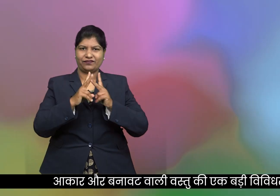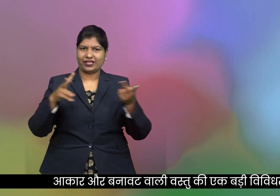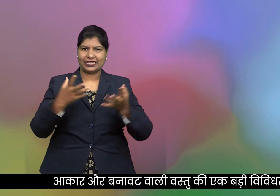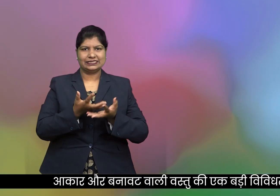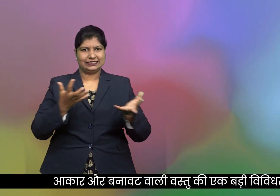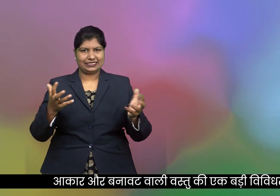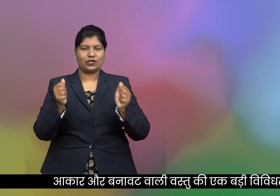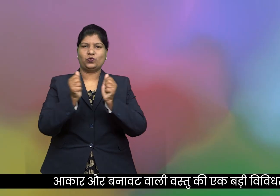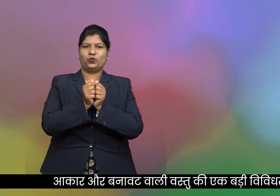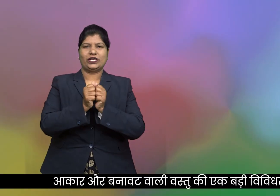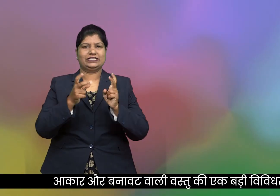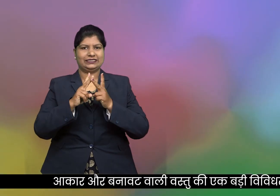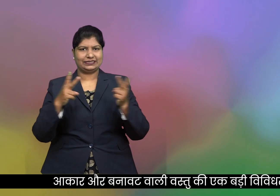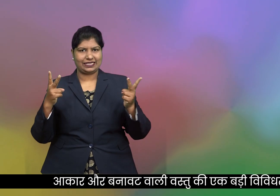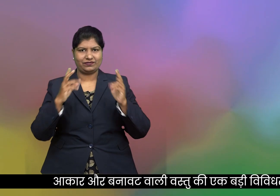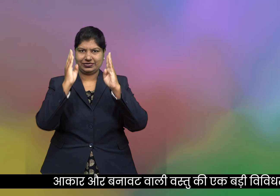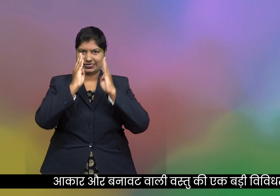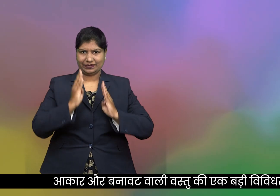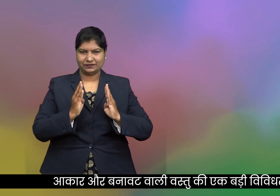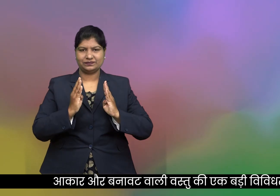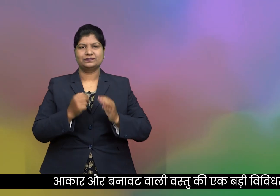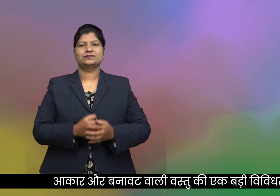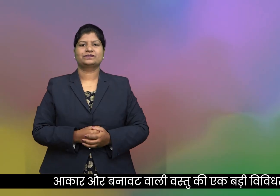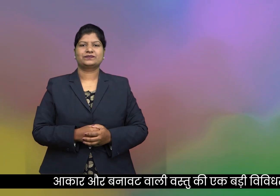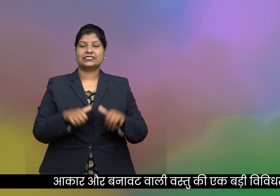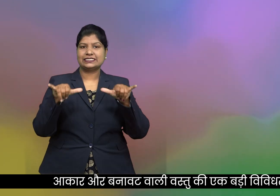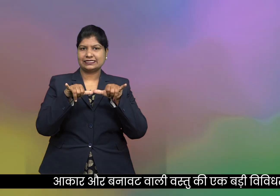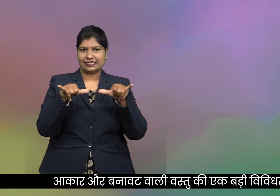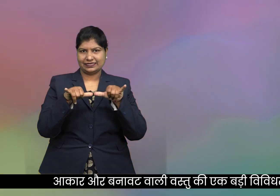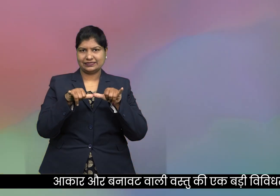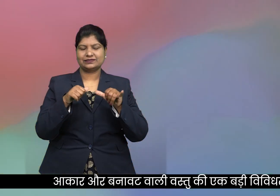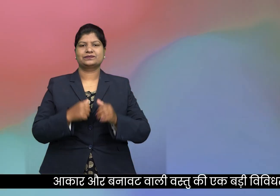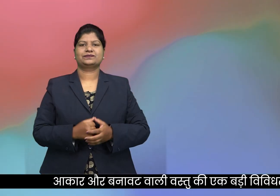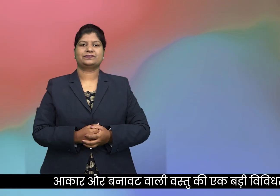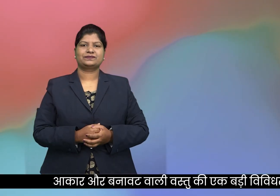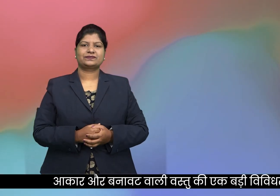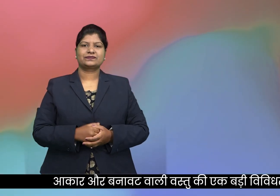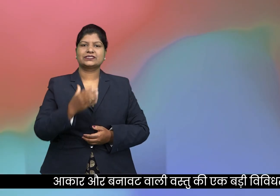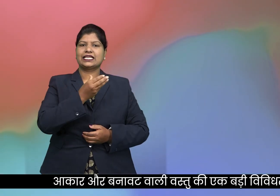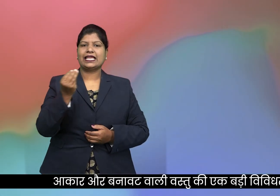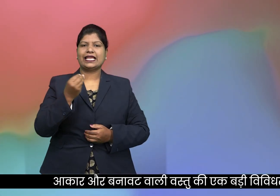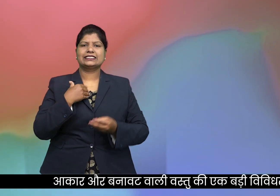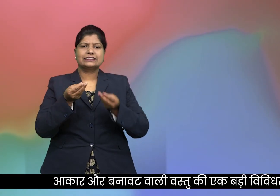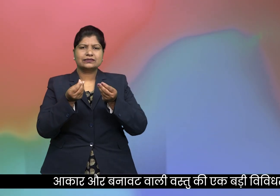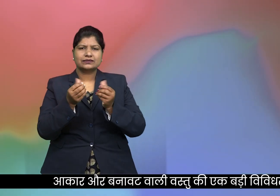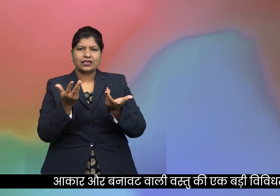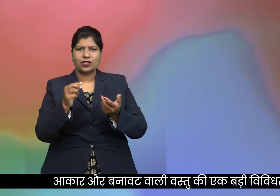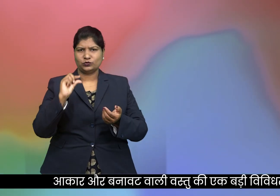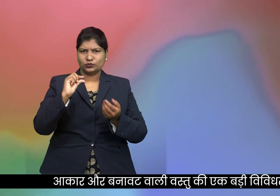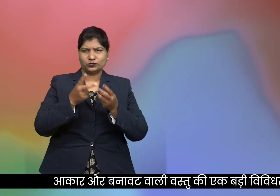आकर और बनावट वाली वस्तु की एक बड़ी विविधता दिखाई देती है।